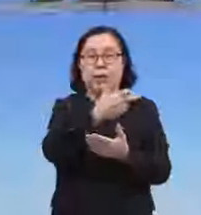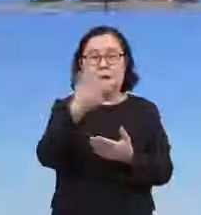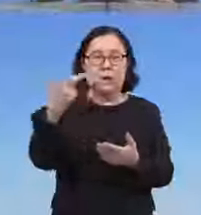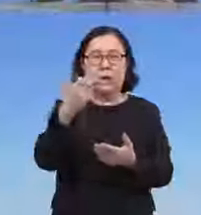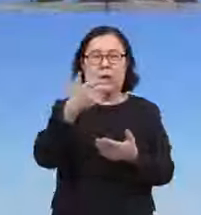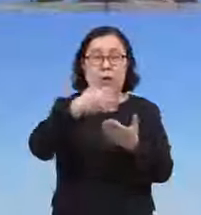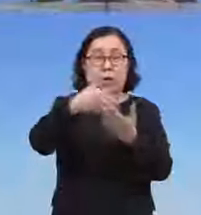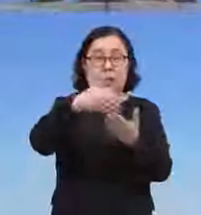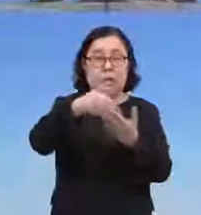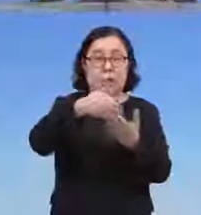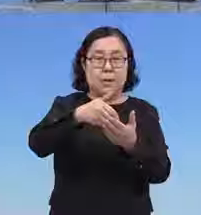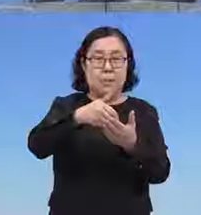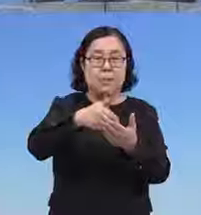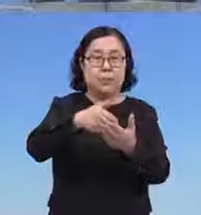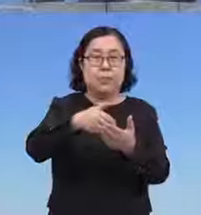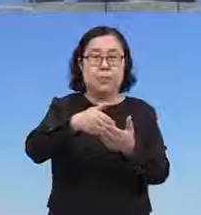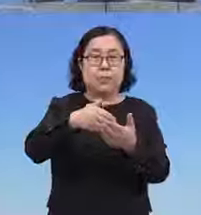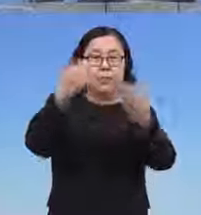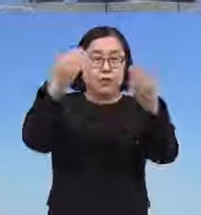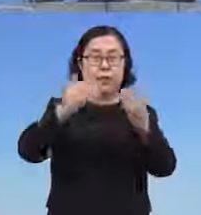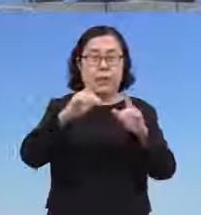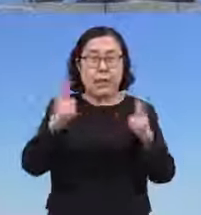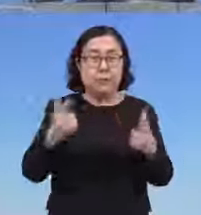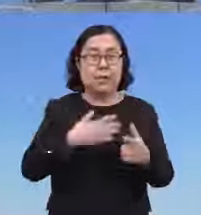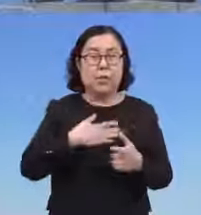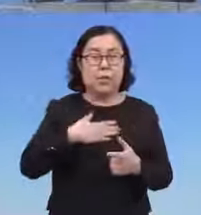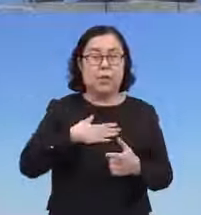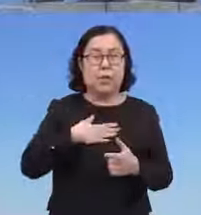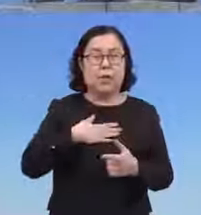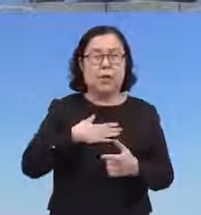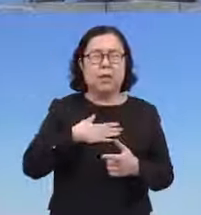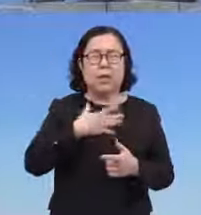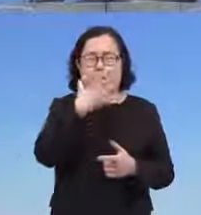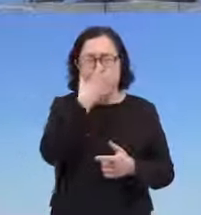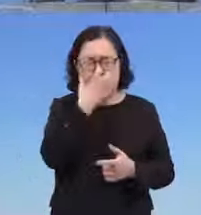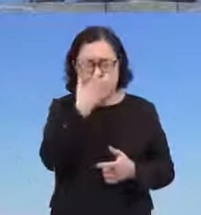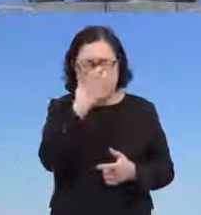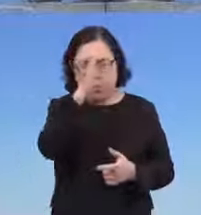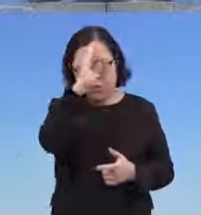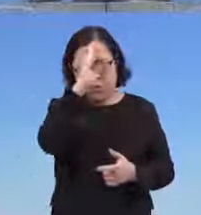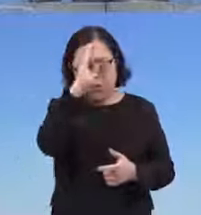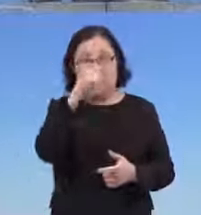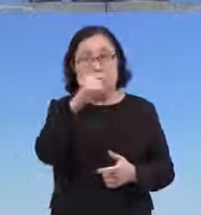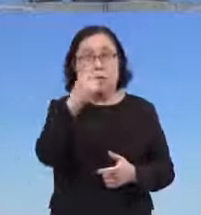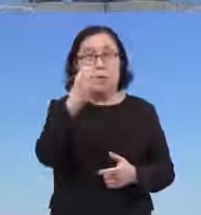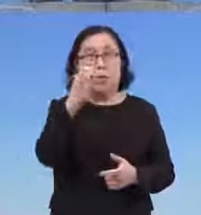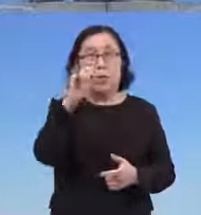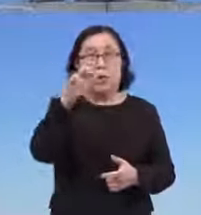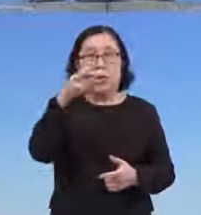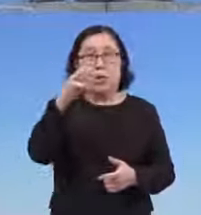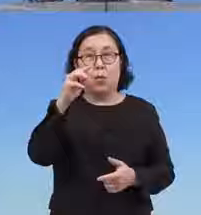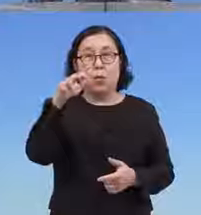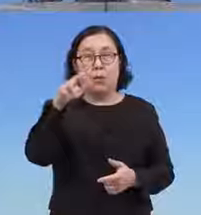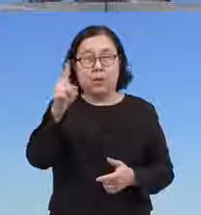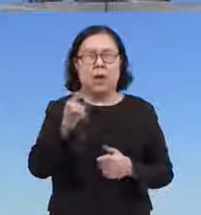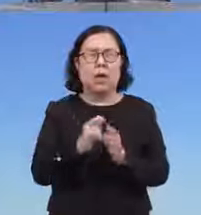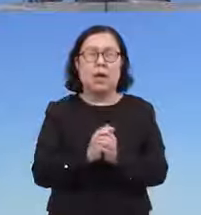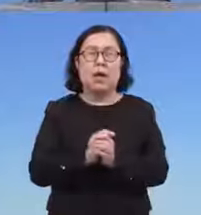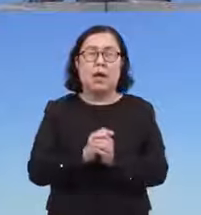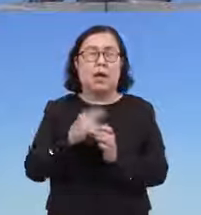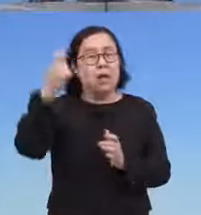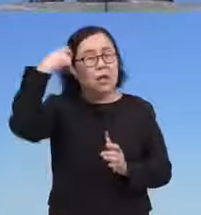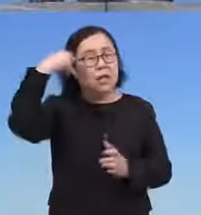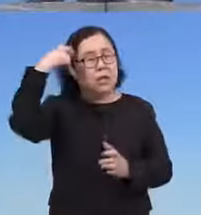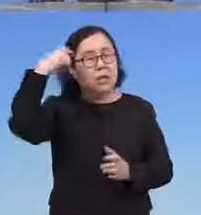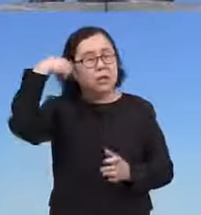아마 노이로제 걸렸을 거예요. 뭐 우울증 100% 왔습니다. 어떨 때 막 이 우울증과 비우울증 사이를 막